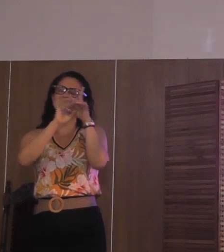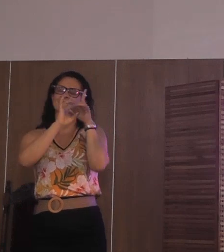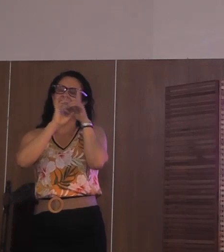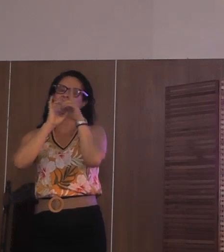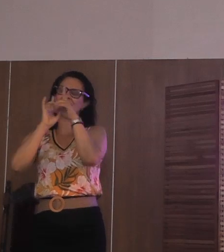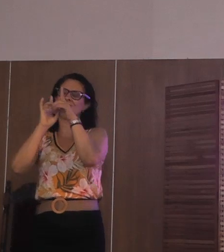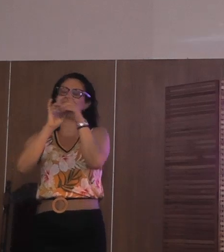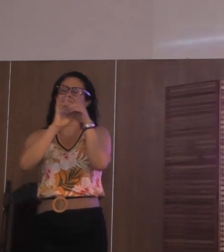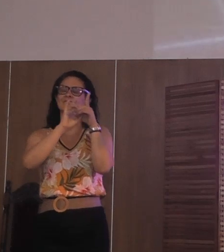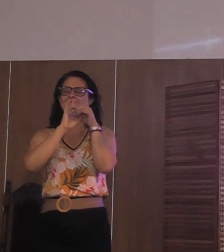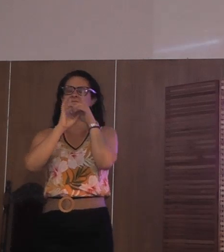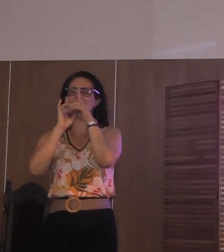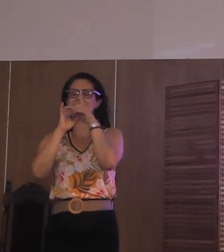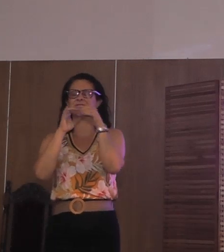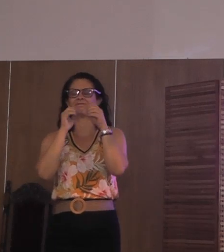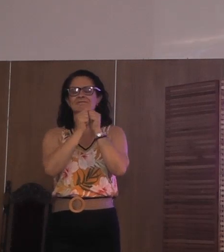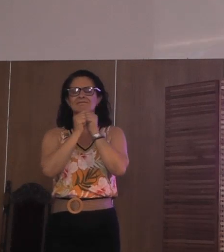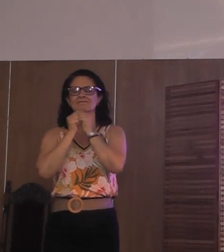comigo,